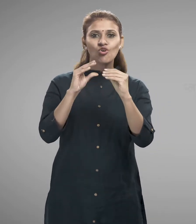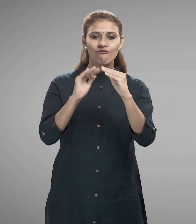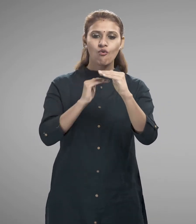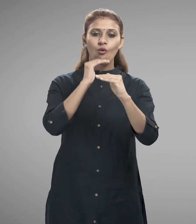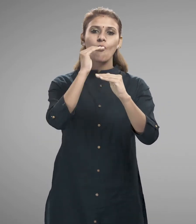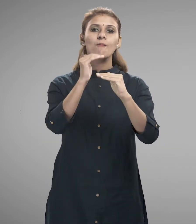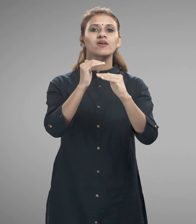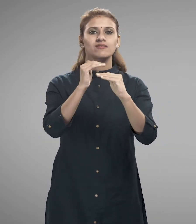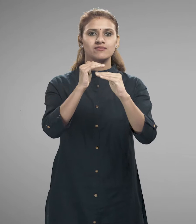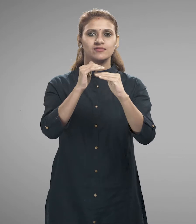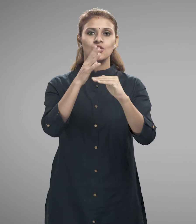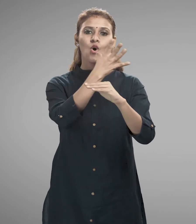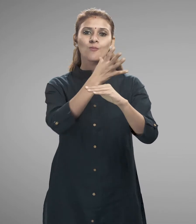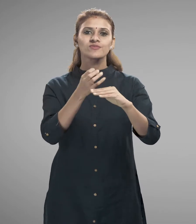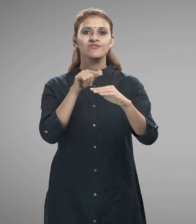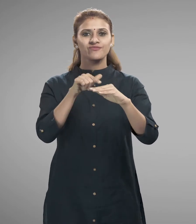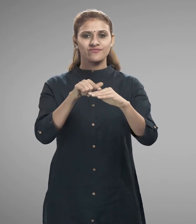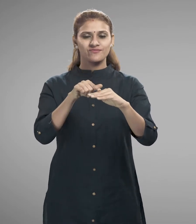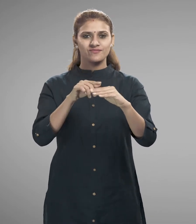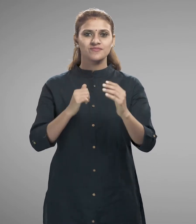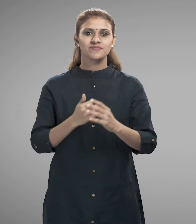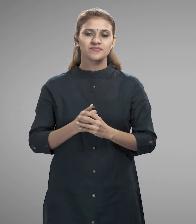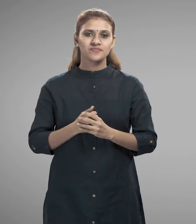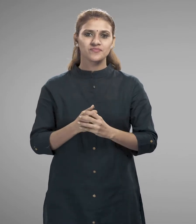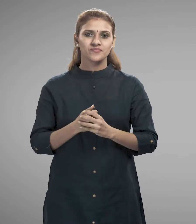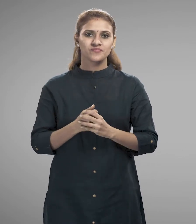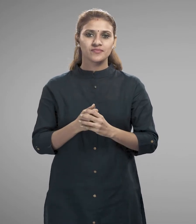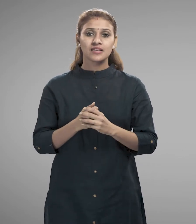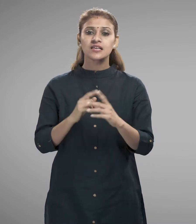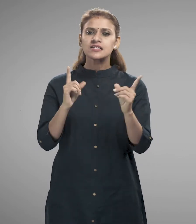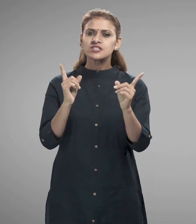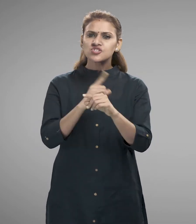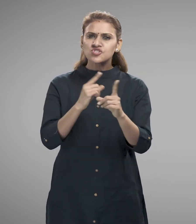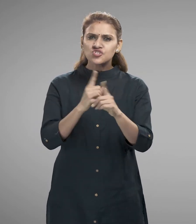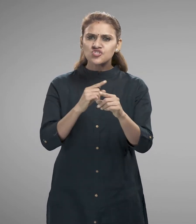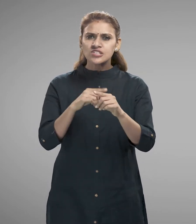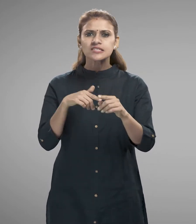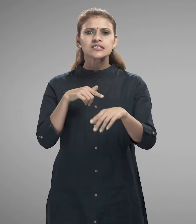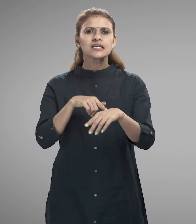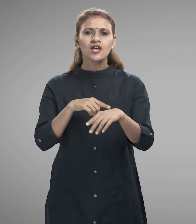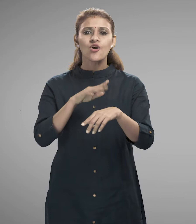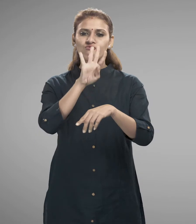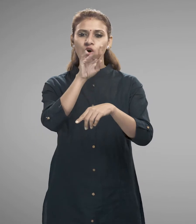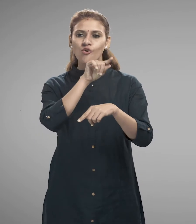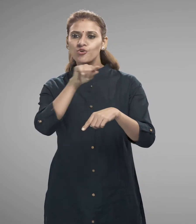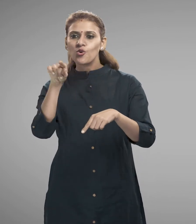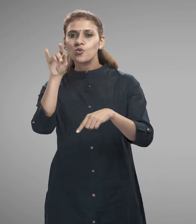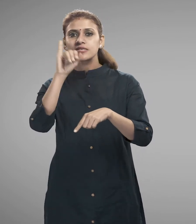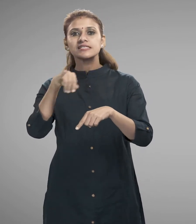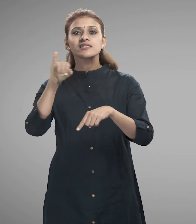हो और शोषक परत ऊपर की ओर। सैनिटरी पैड को कम से कम 4 से 6 घंटे